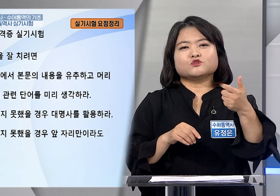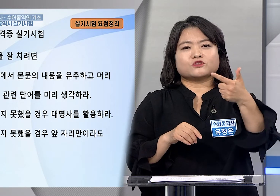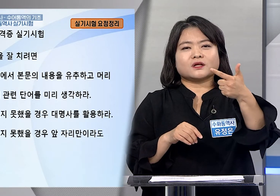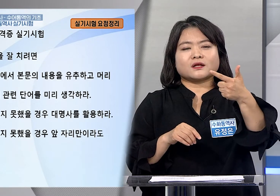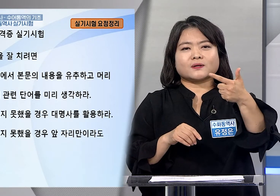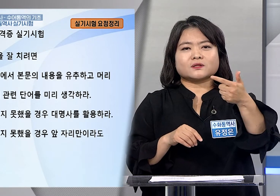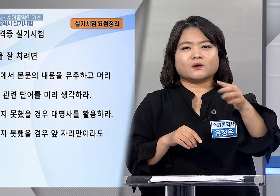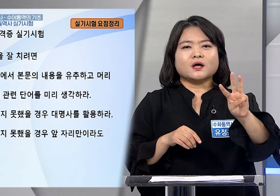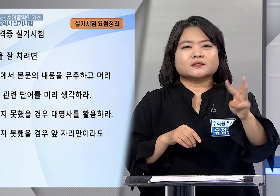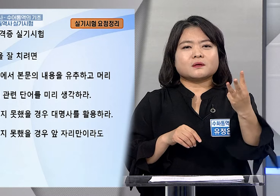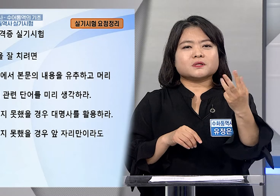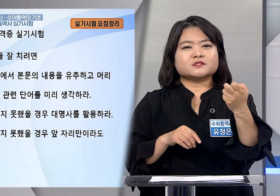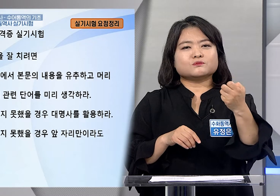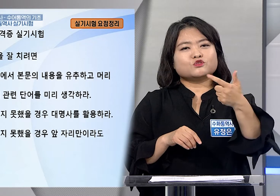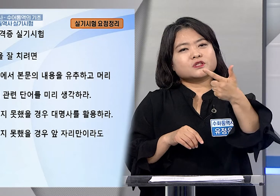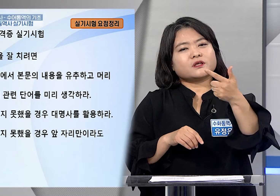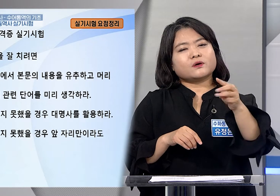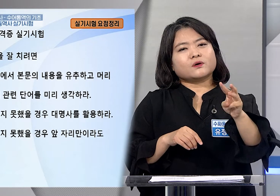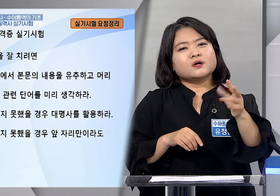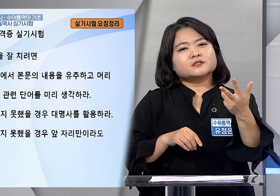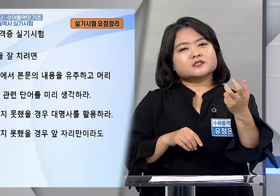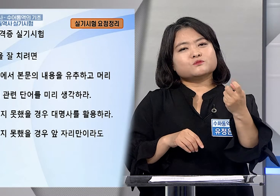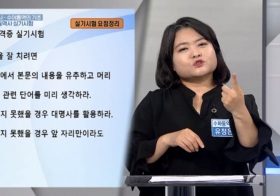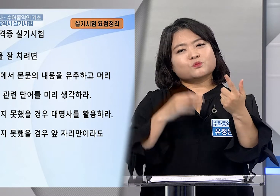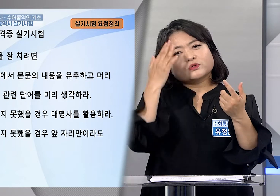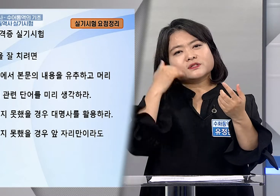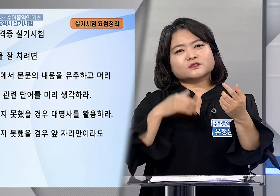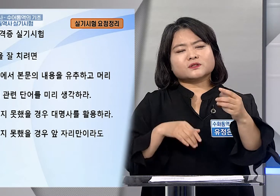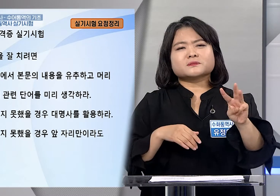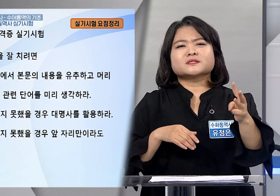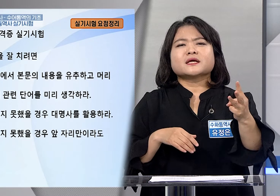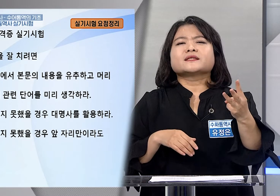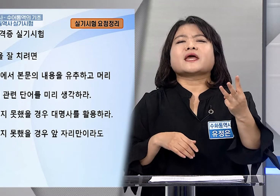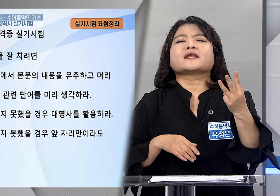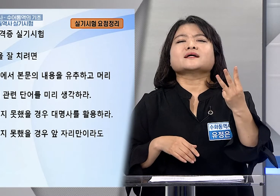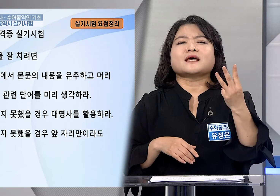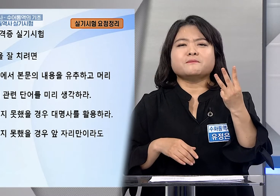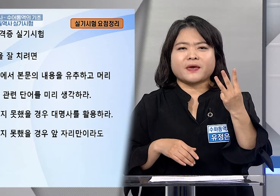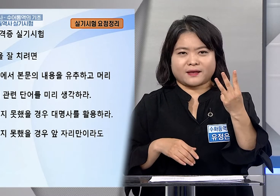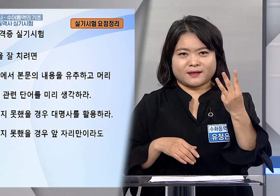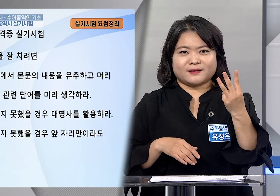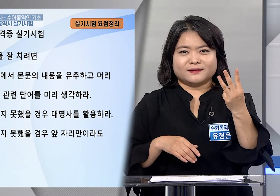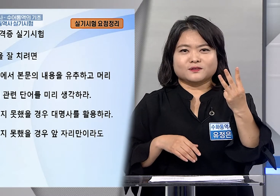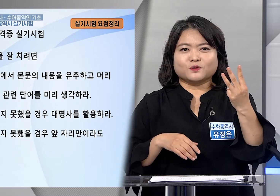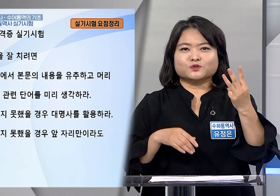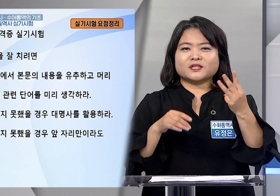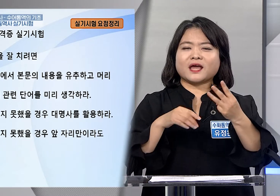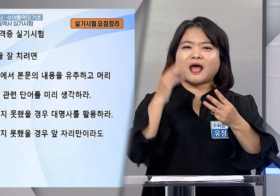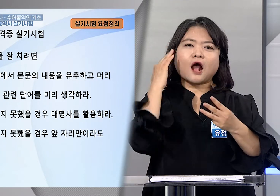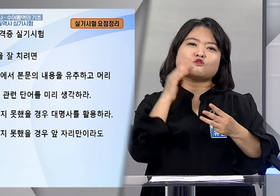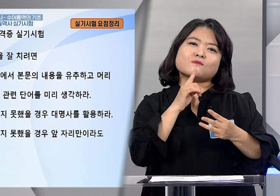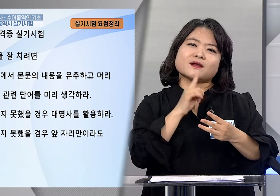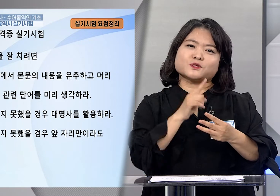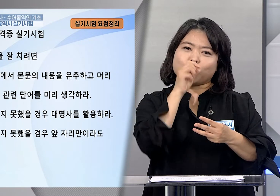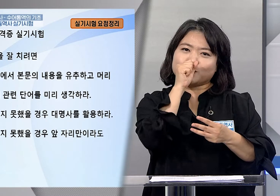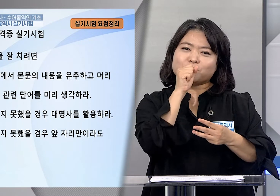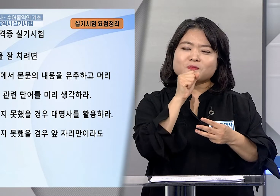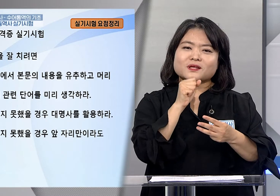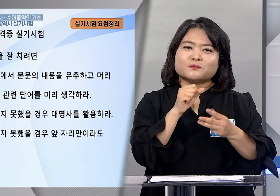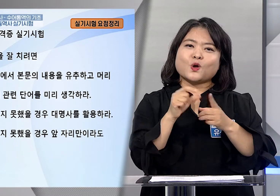이렇게 나왔어요. 376인데요. 76을 못 읽었어요. 그럼 대략 300. 우리의 한국말에 좋은 표현이